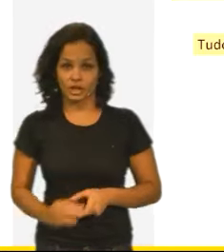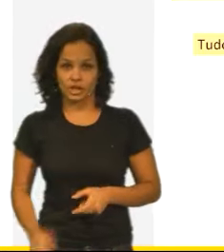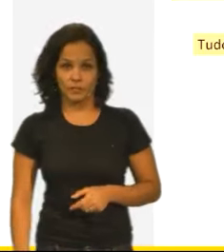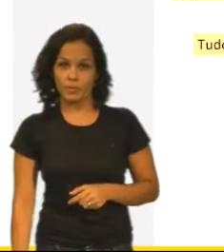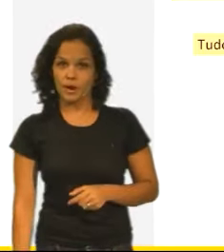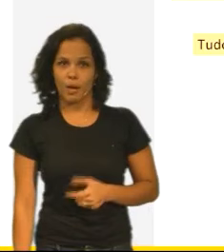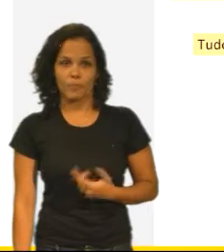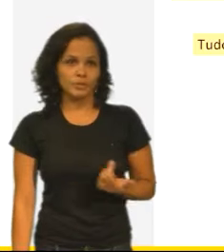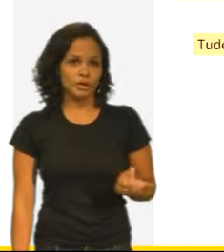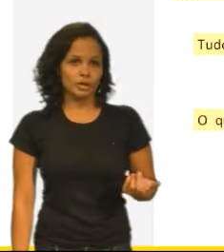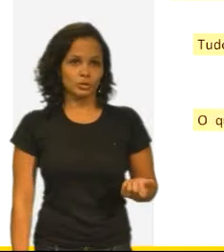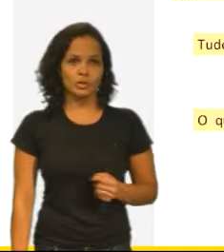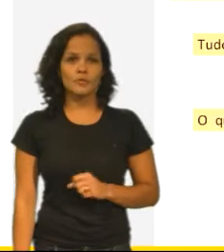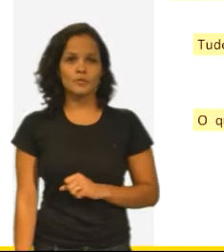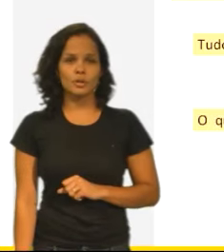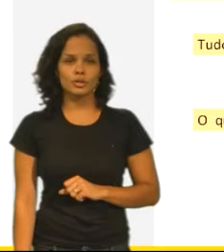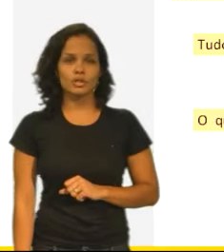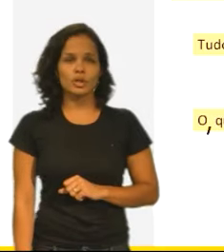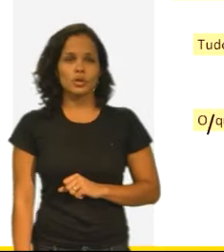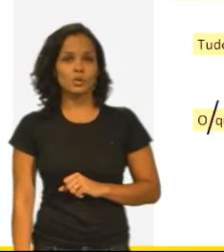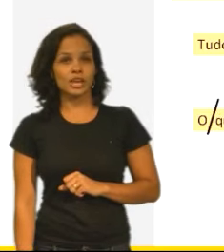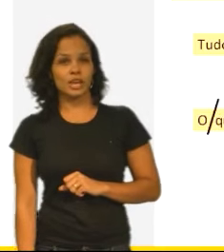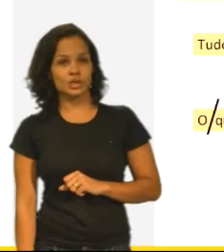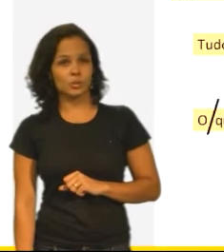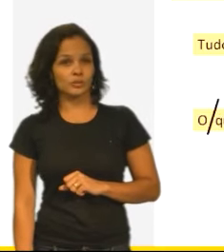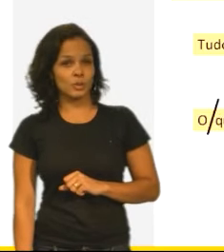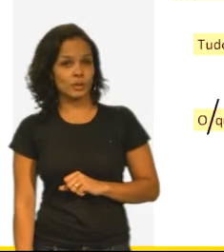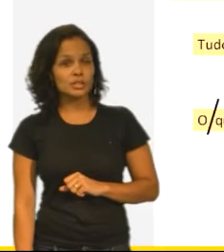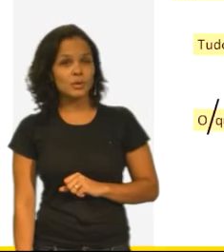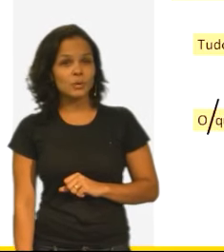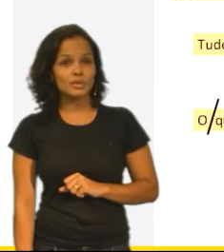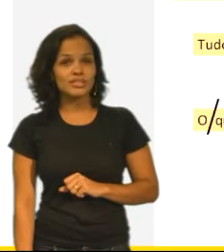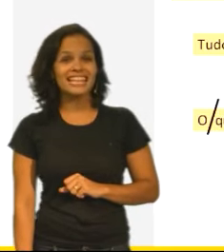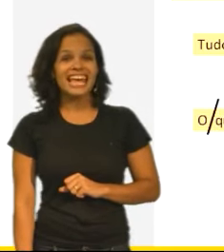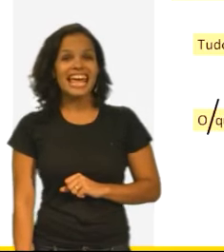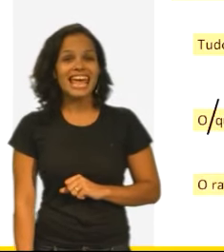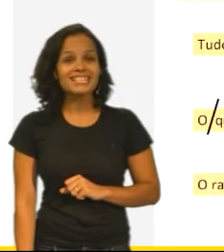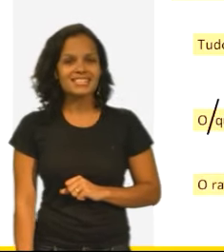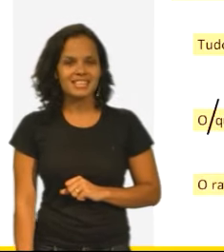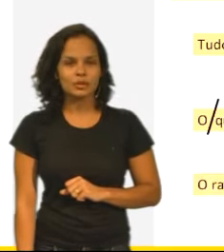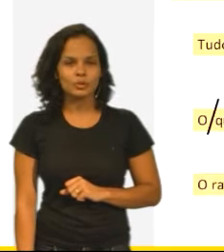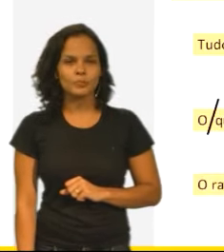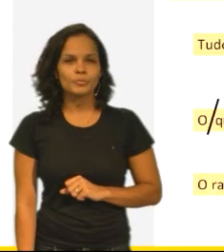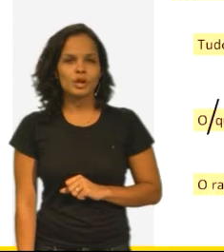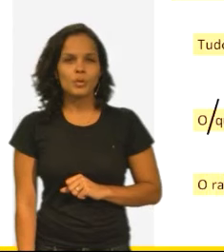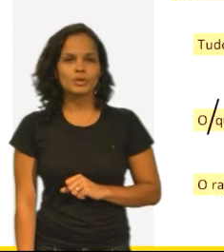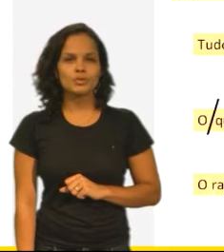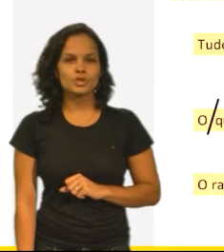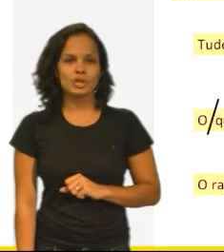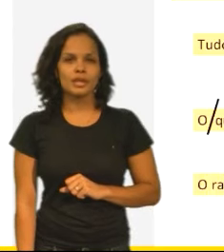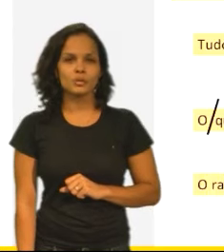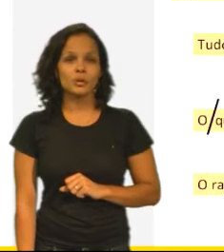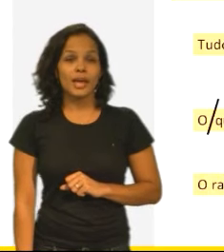predicativo plural. Tudo são flores. O que há de novo são as cores, exceto quando o sujeito é